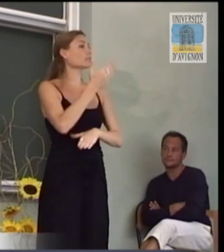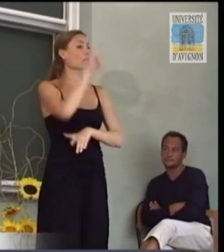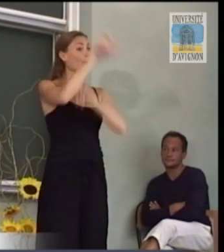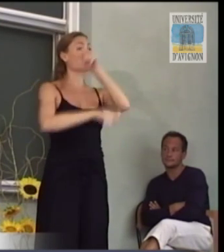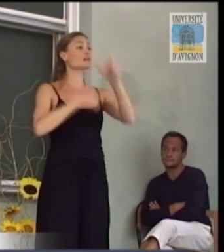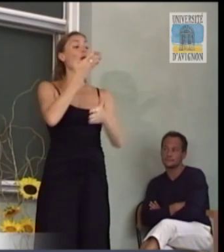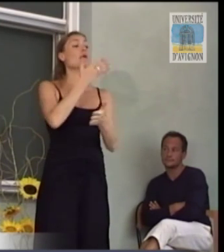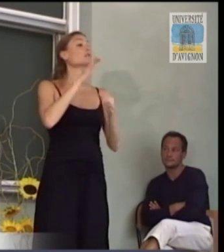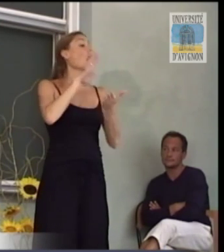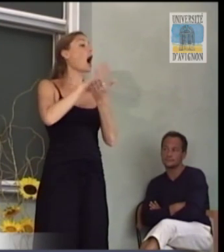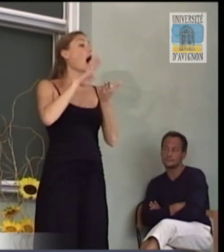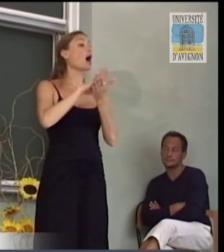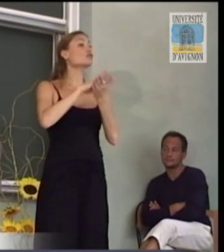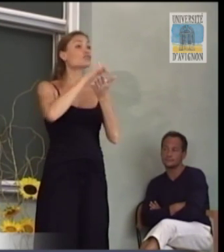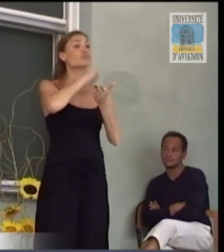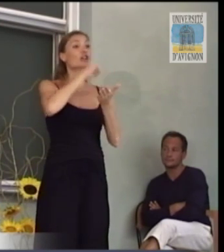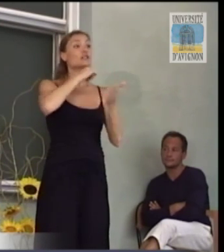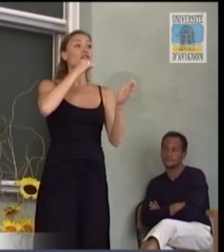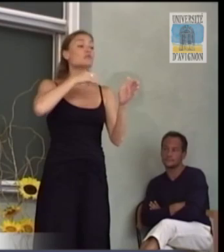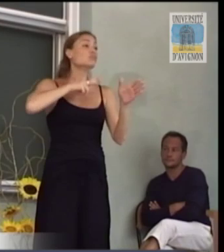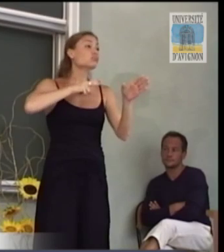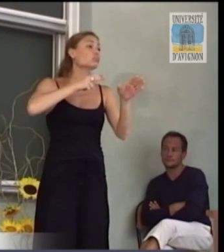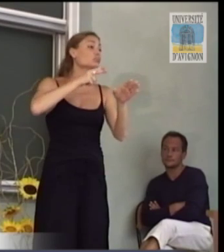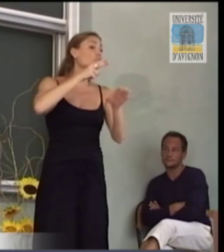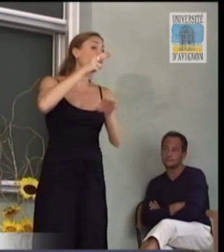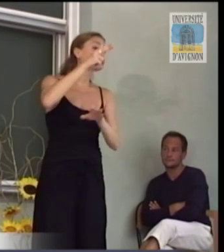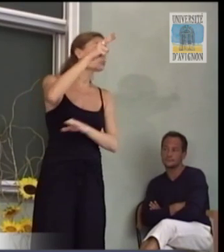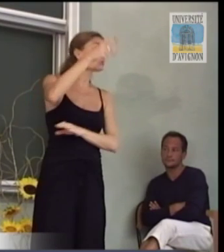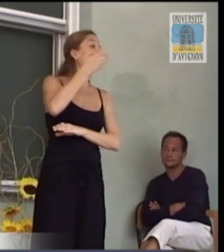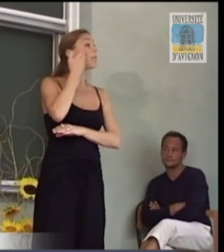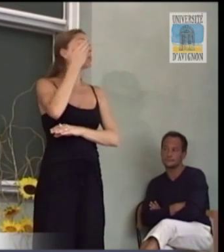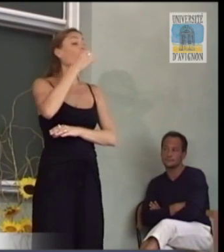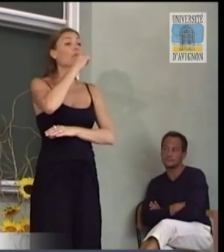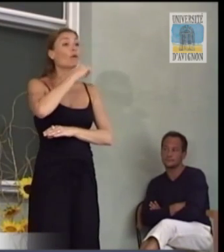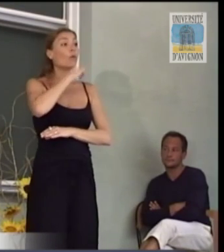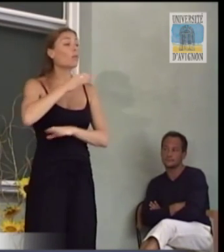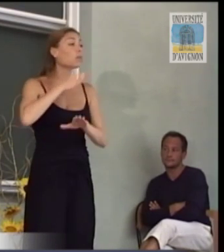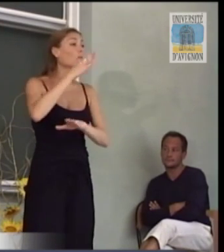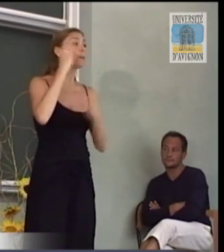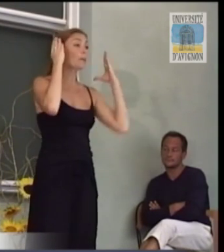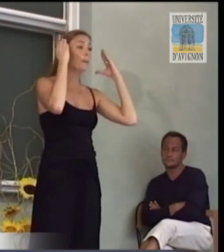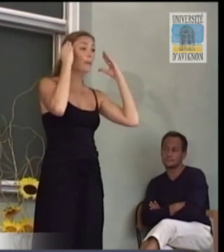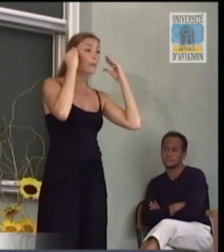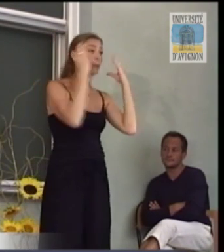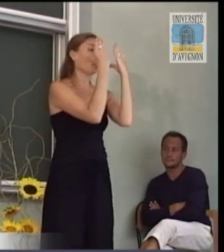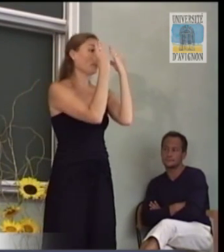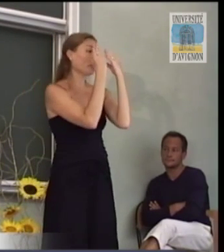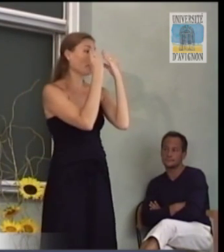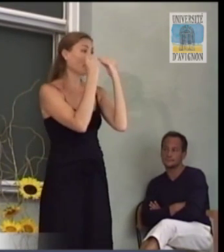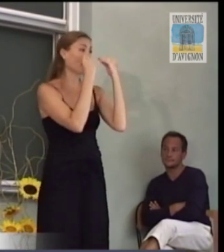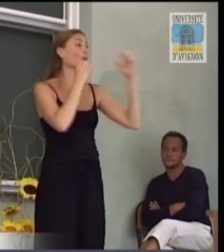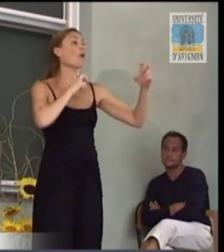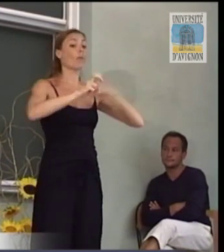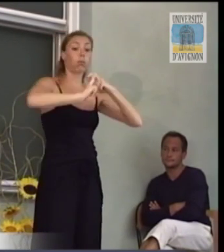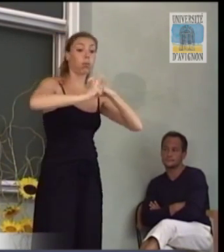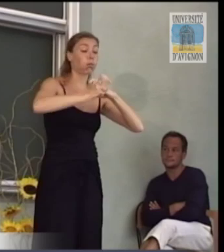cumuler tous les handicaps sensoriels, auditifs et visuels, mobilité réduite,